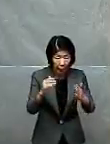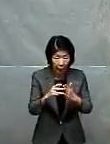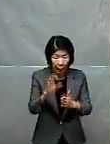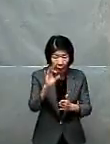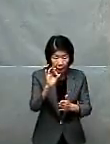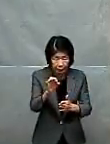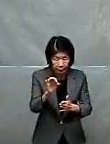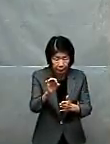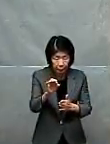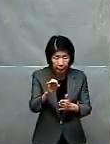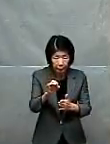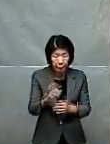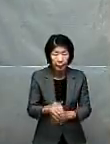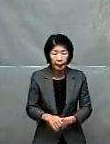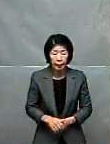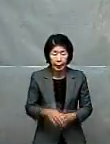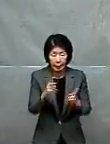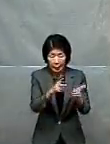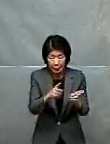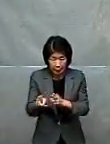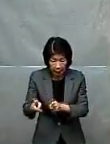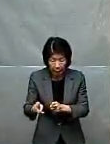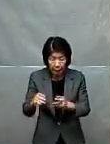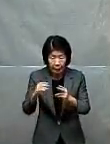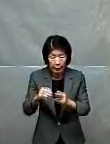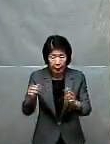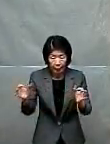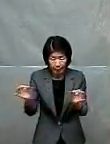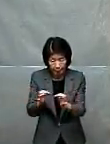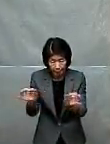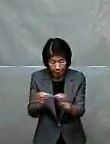費制でもって会を開いて、